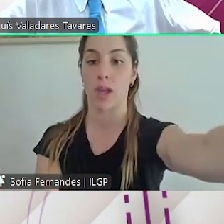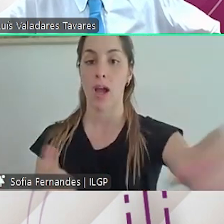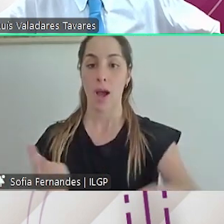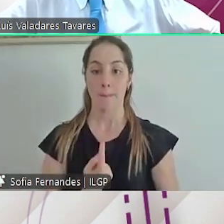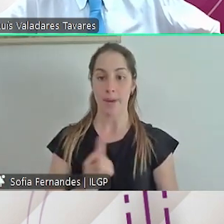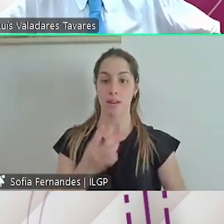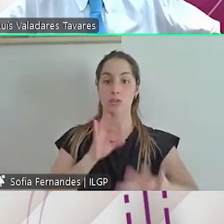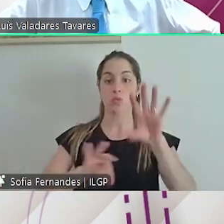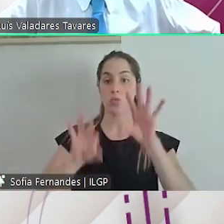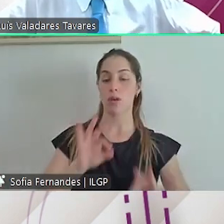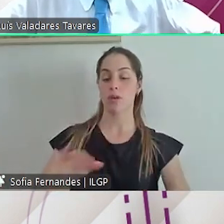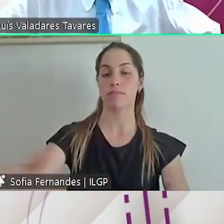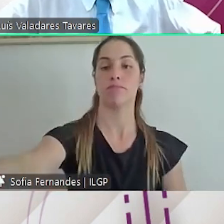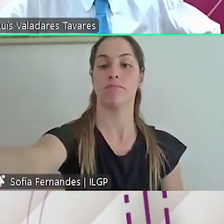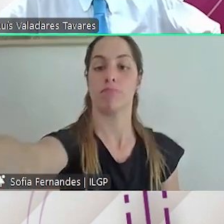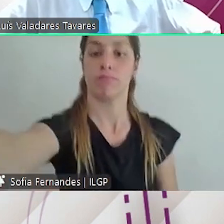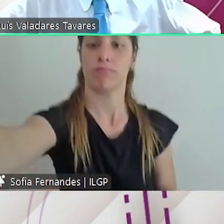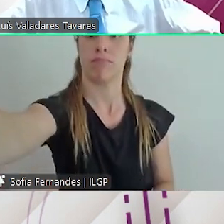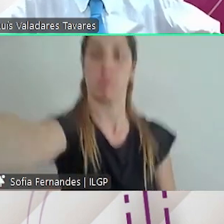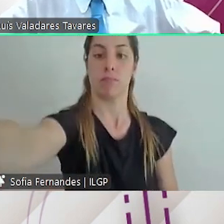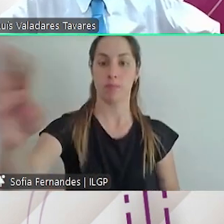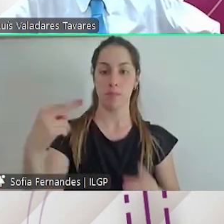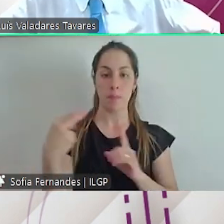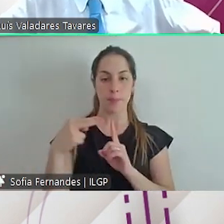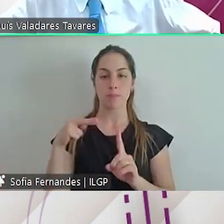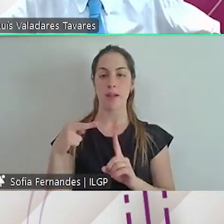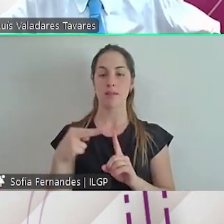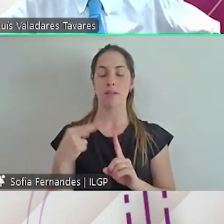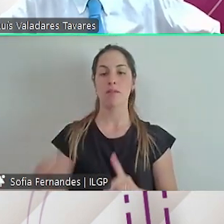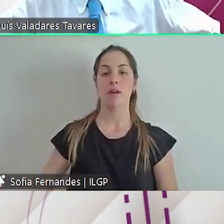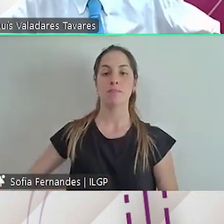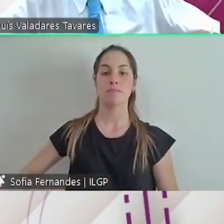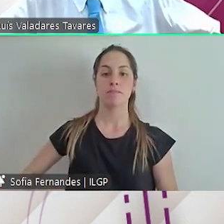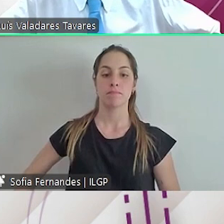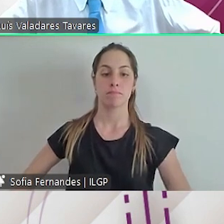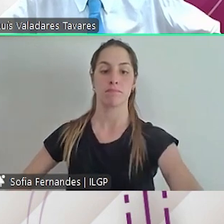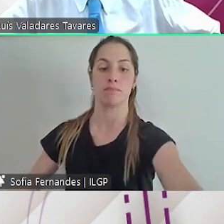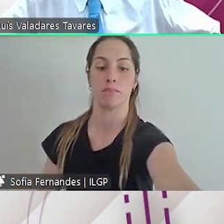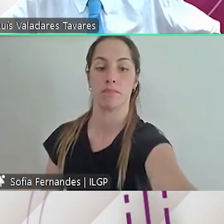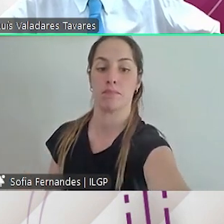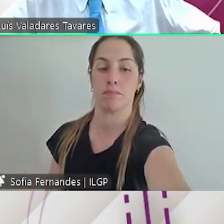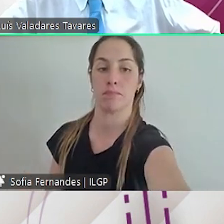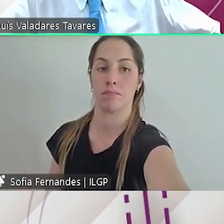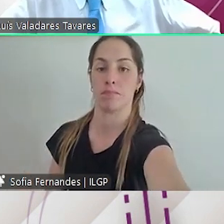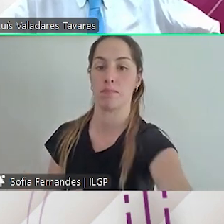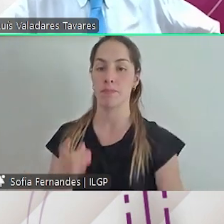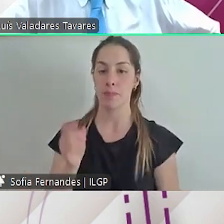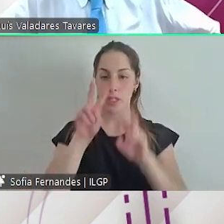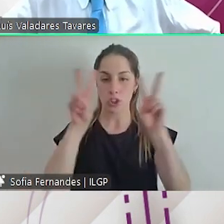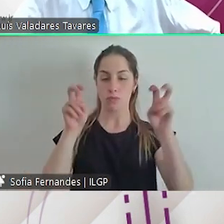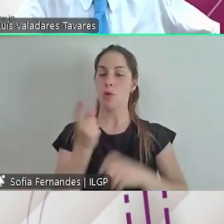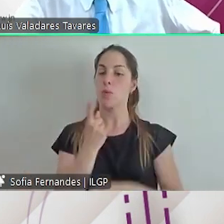cultura e uma perspectiva, deixem-me usar a expressão inglesa que usamos sempre muito, problem-oriented. Orientado para